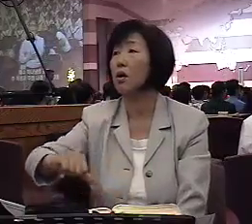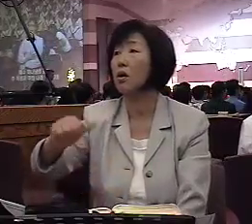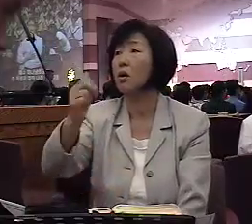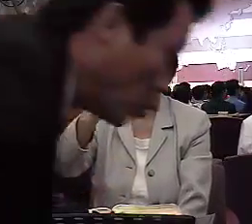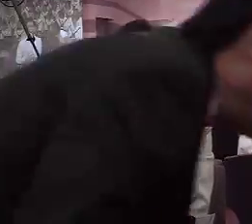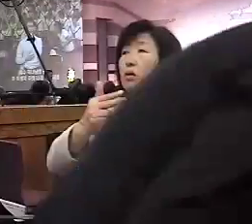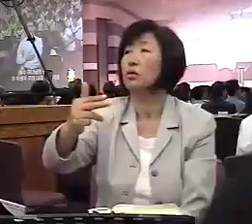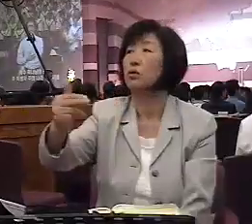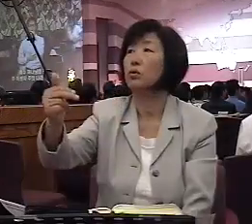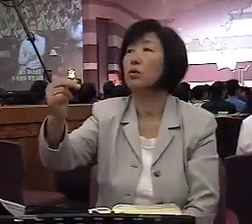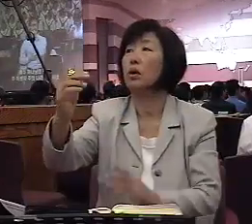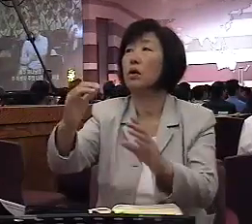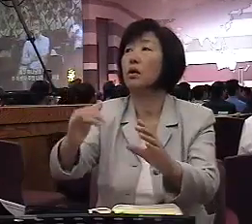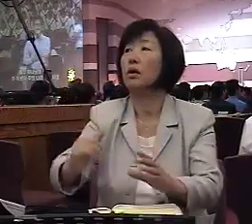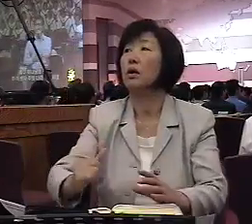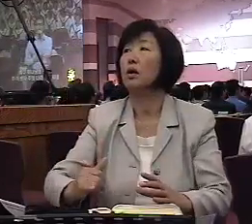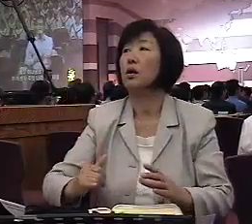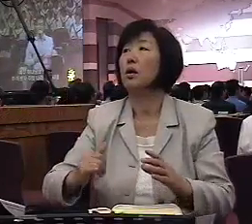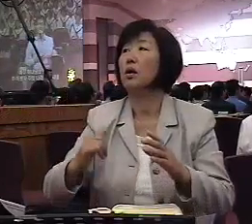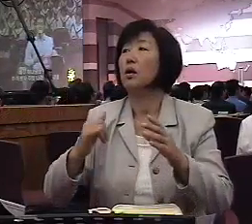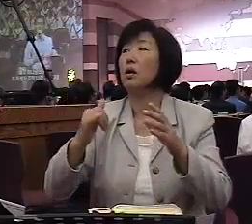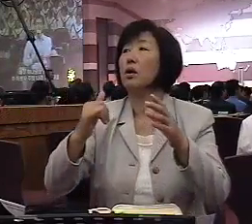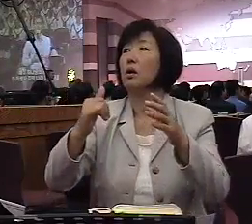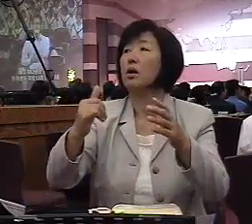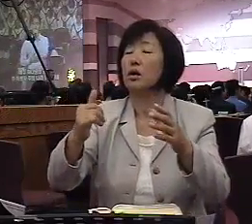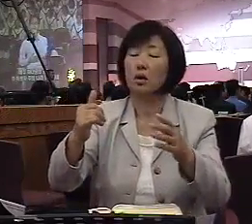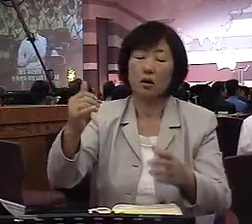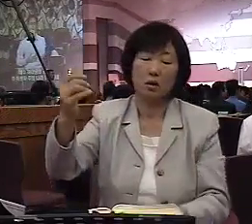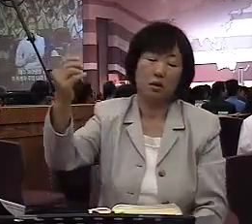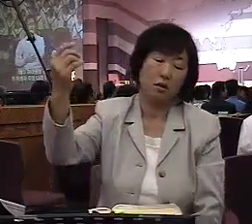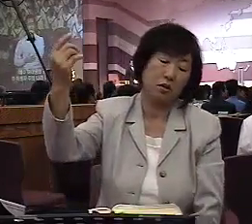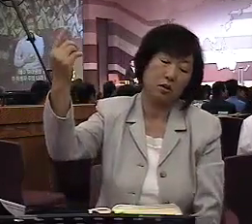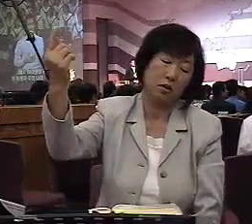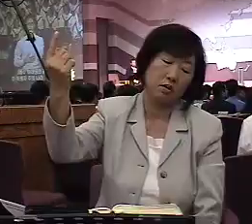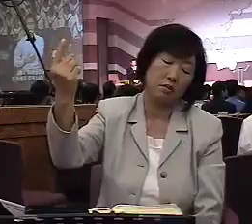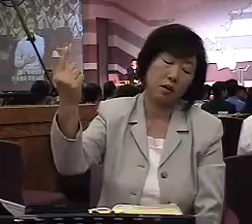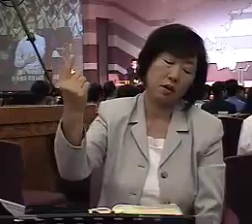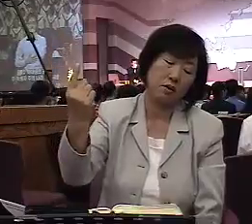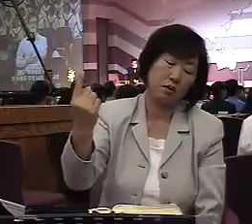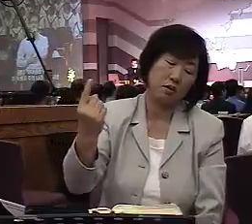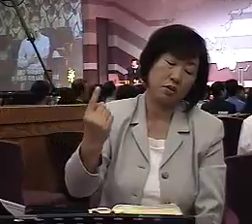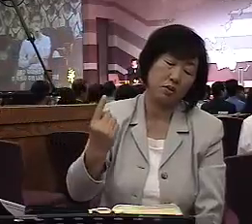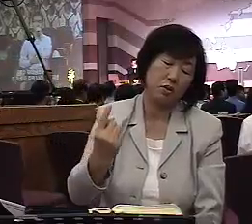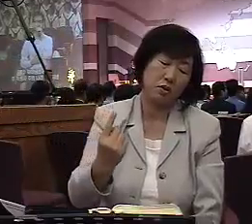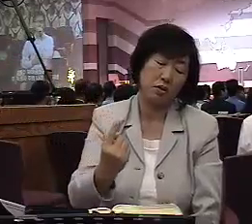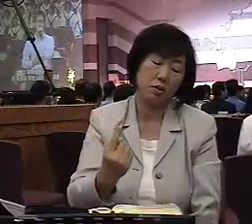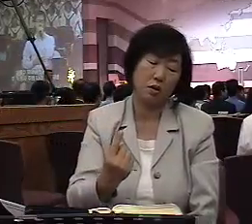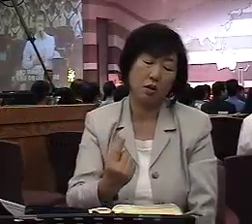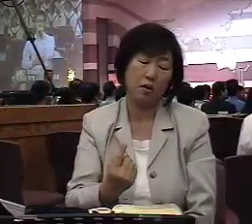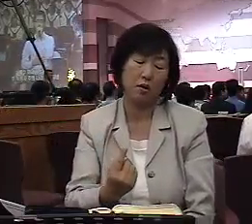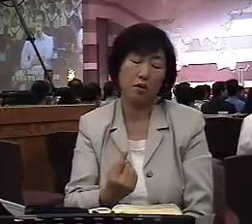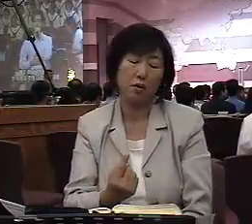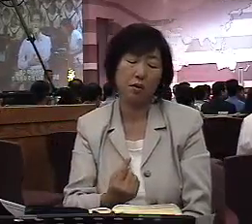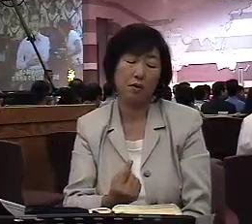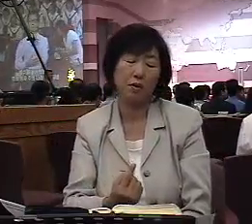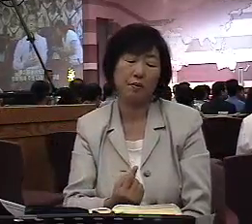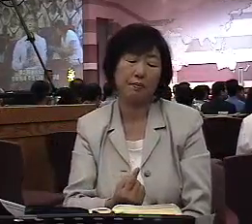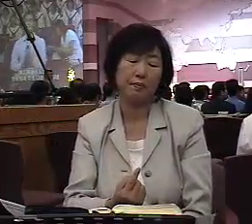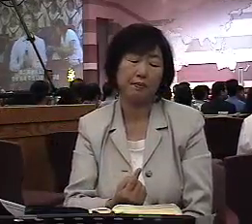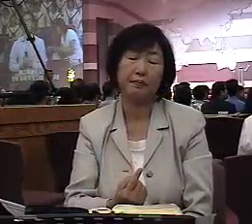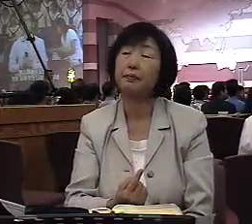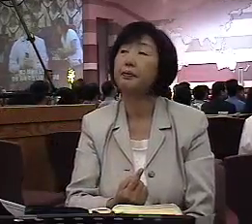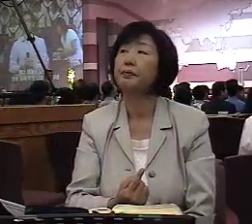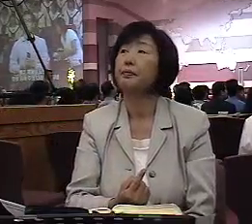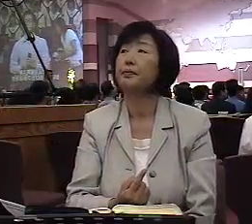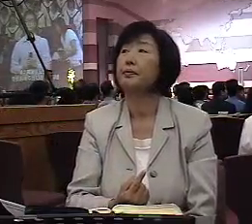독생자 주의 나라 임하시네